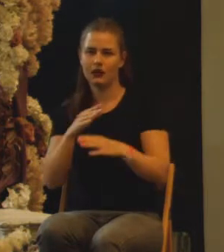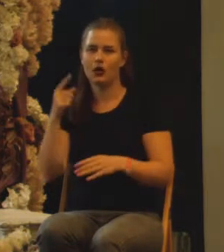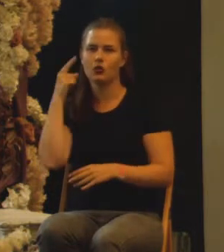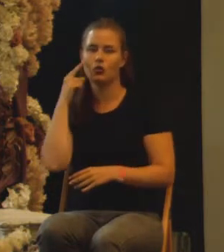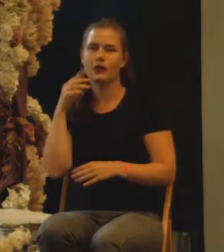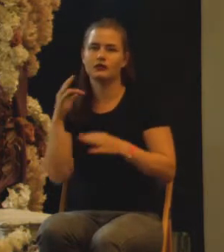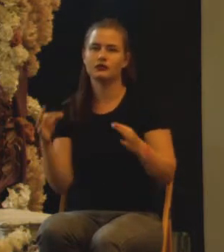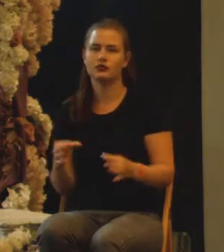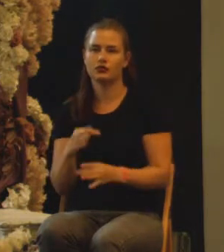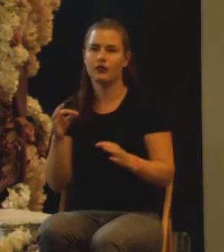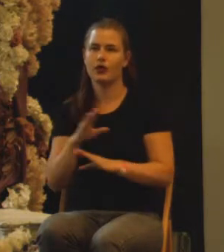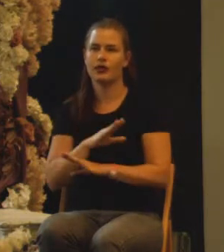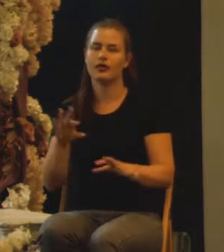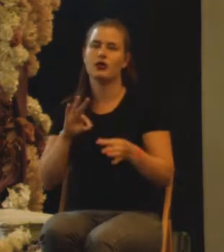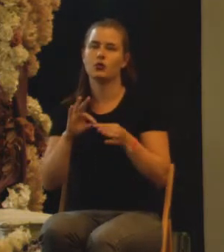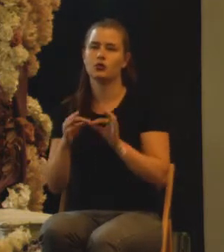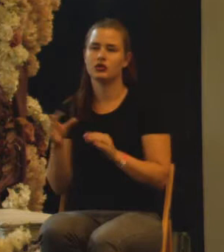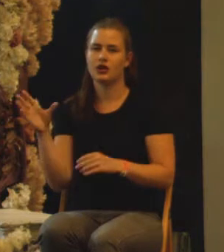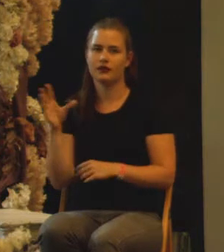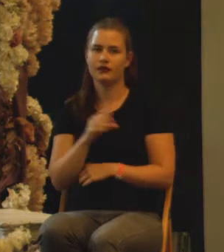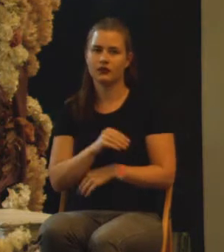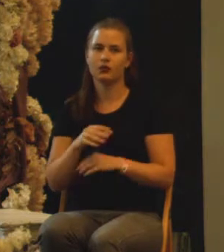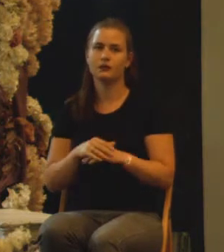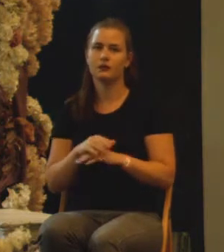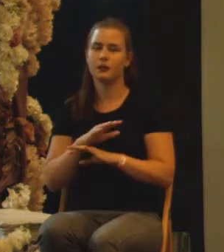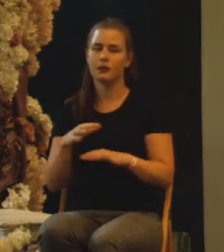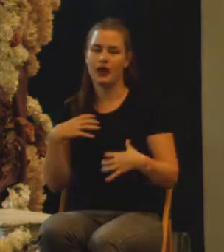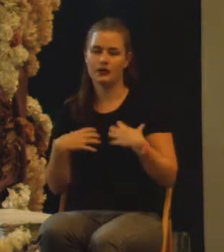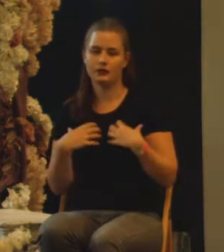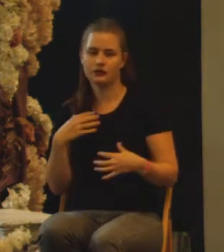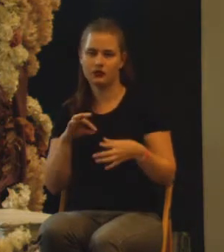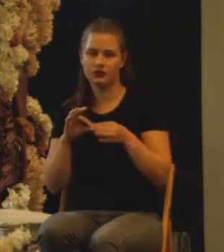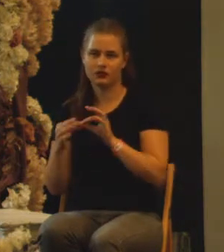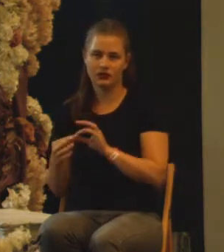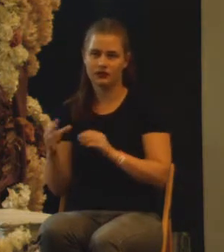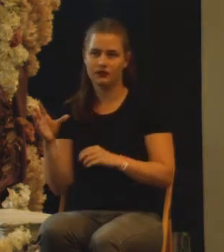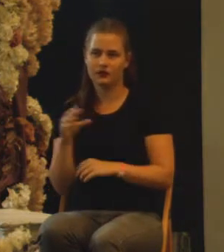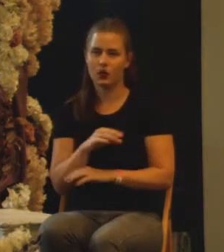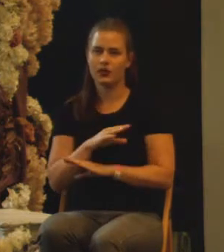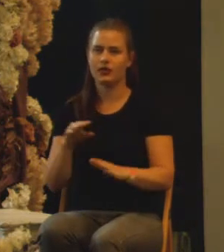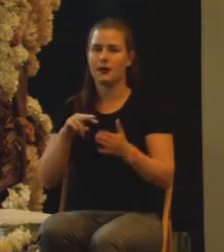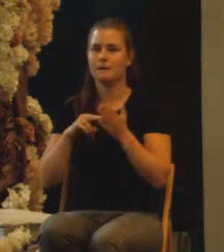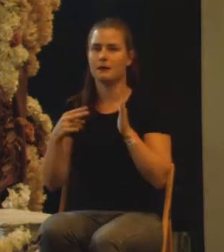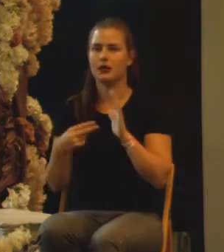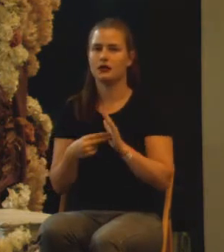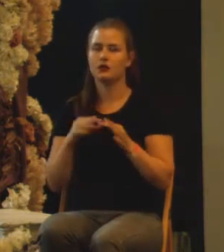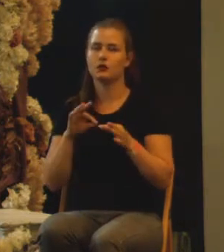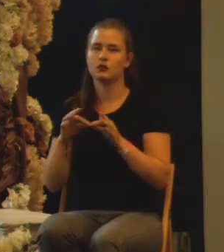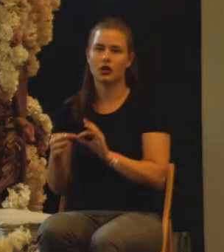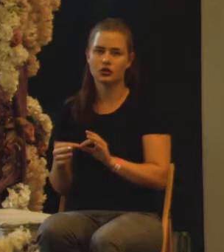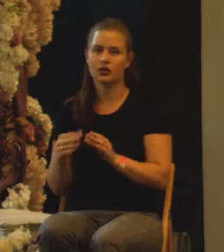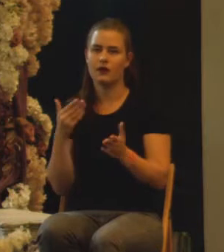ни о чем, не усложнять все, не торопиться усложнять, не планировать усложнять.